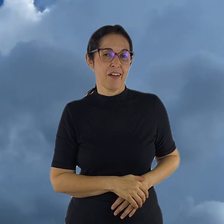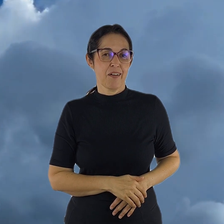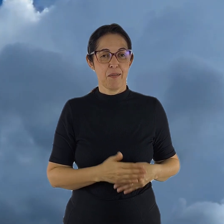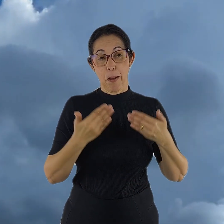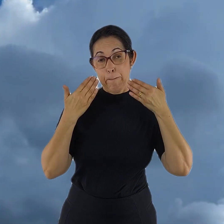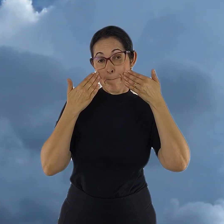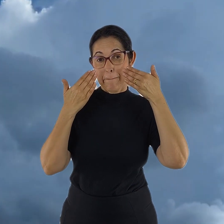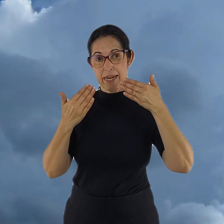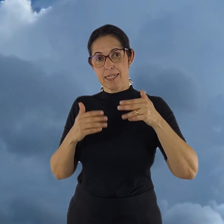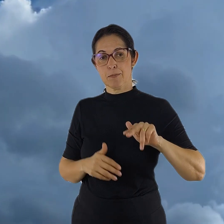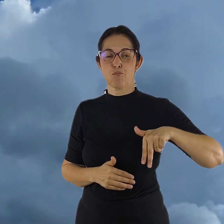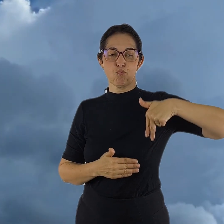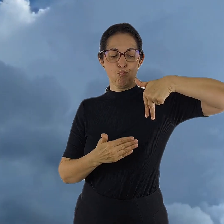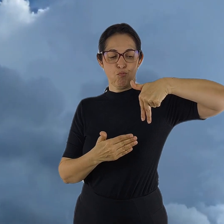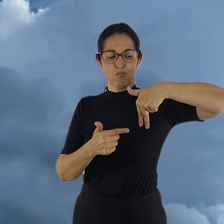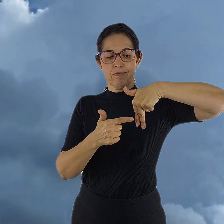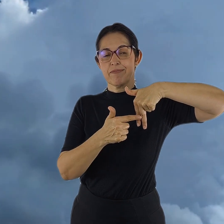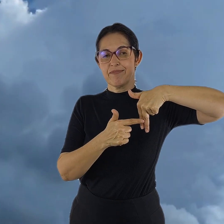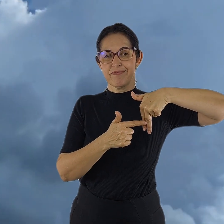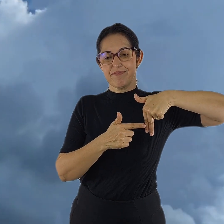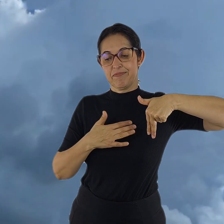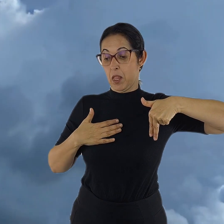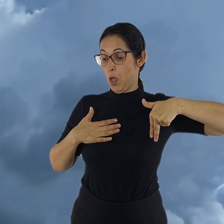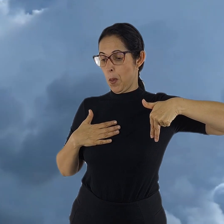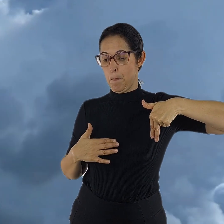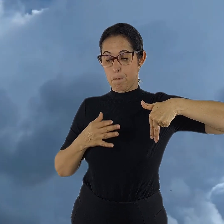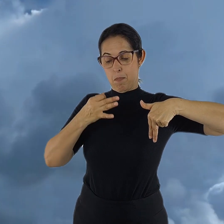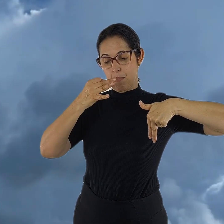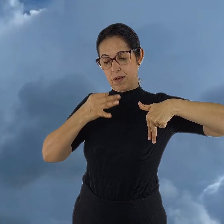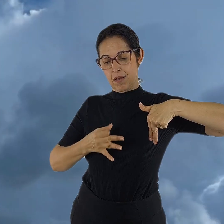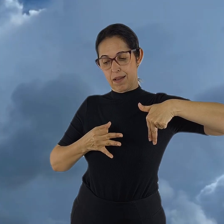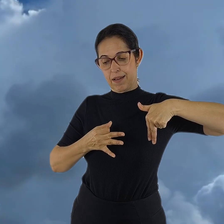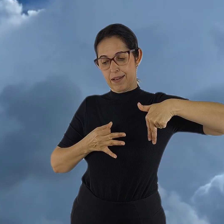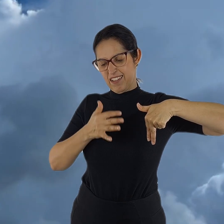é. É uma encenação.